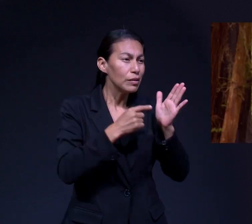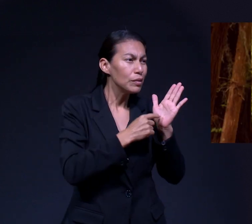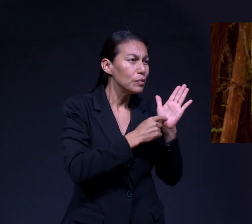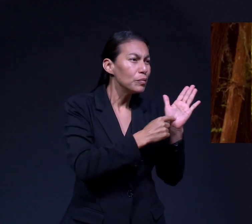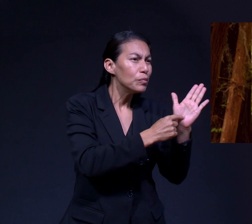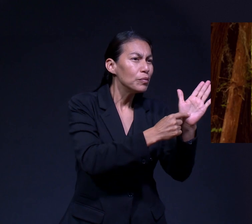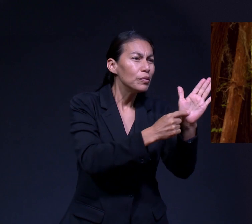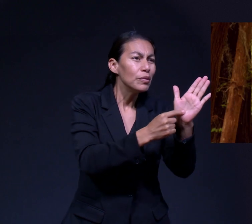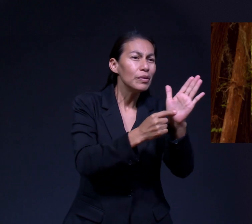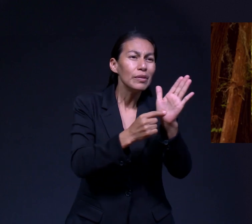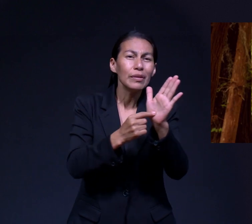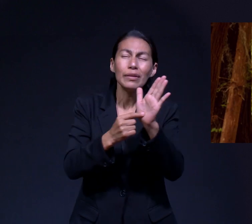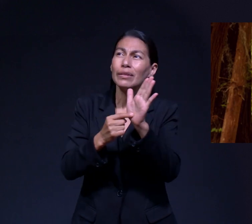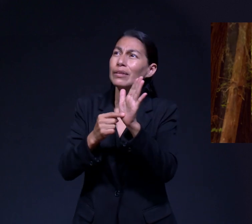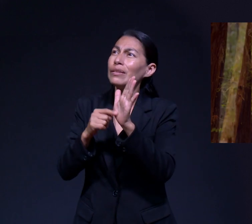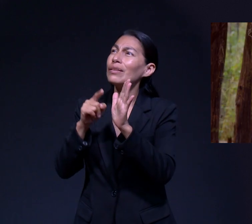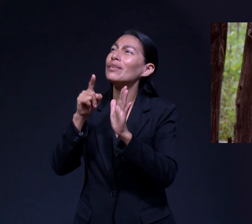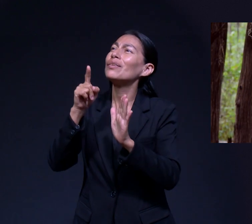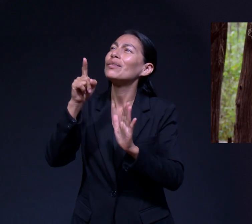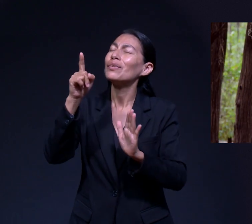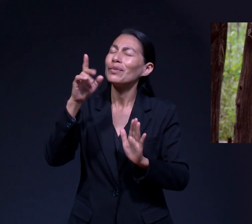creación evoca tu